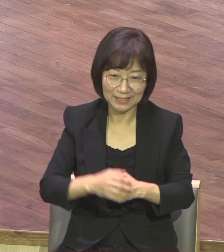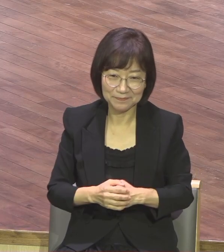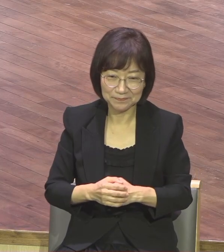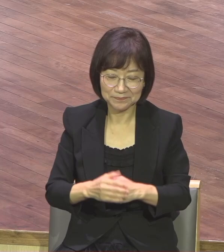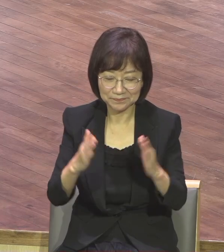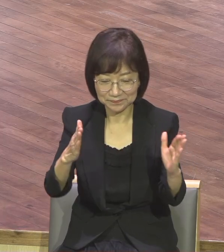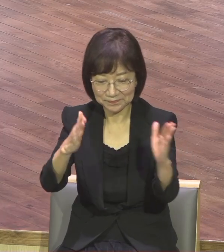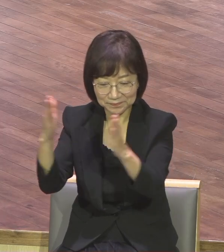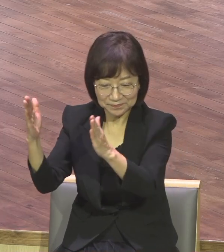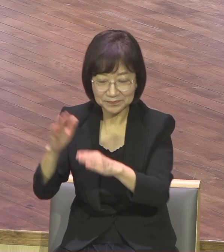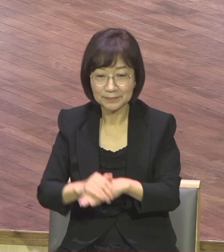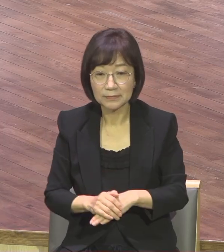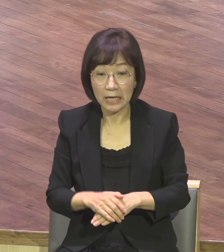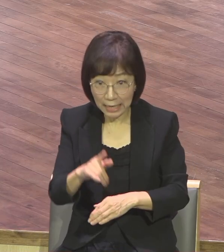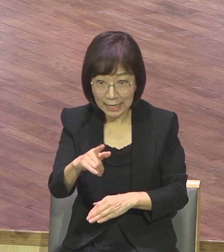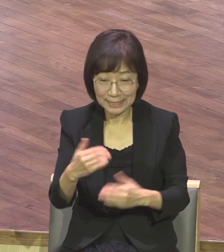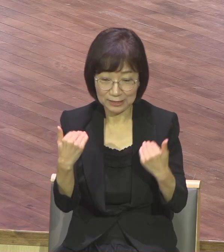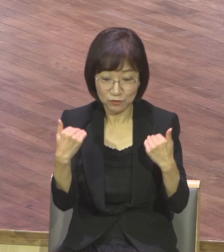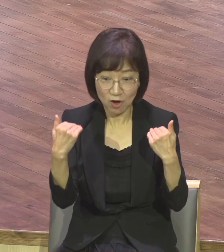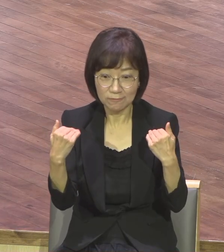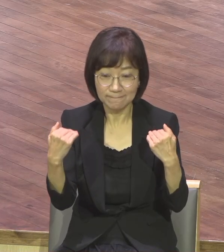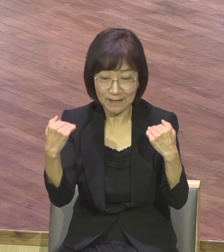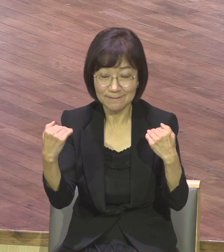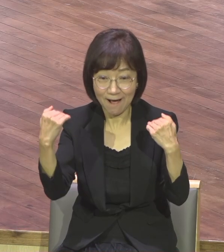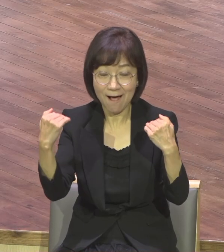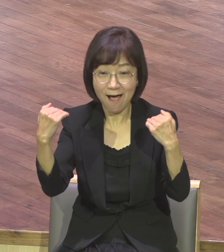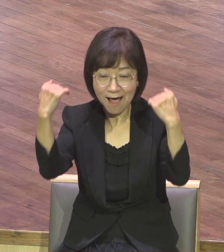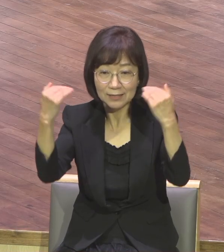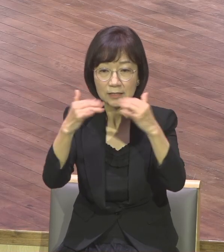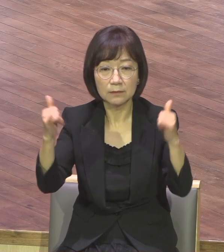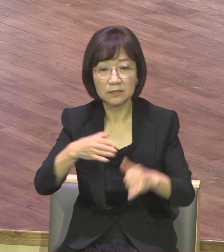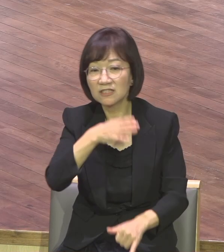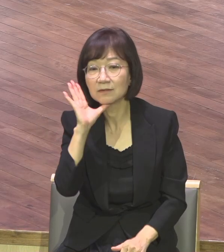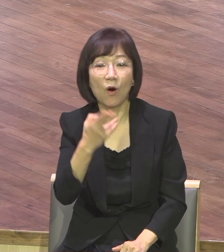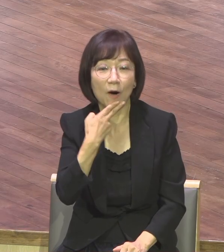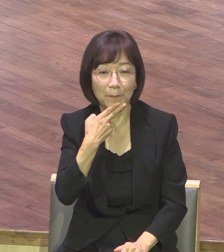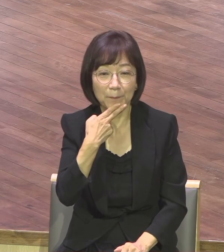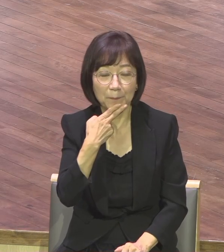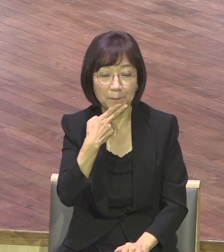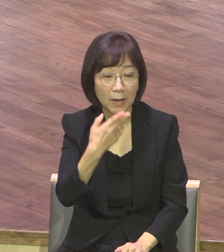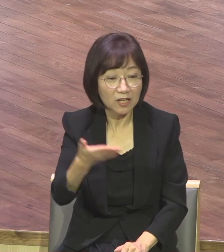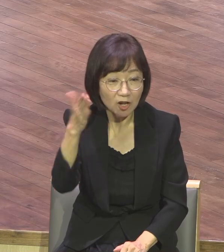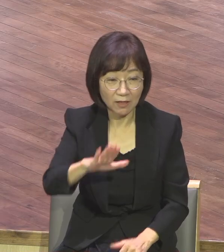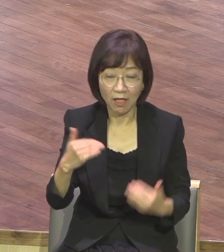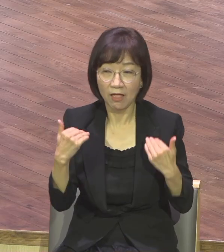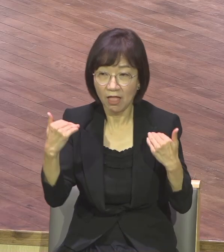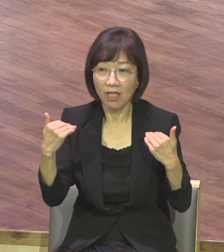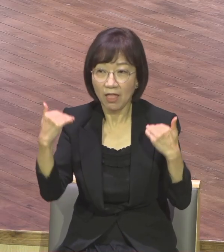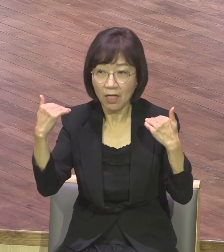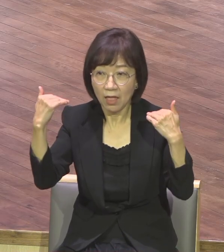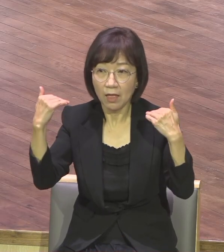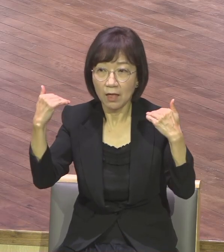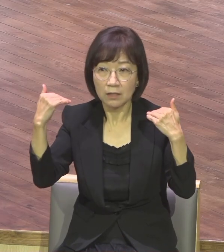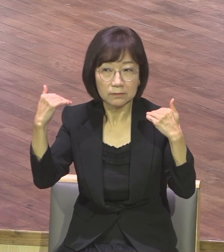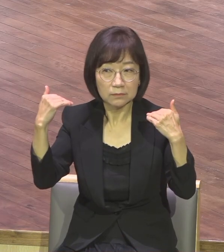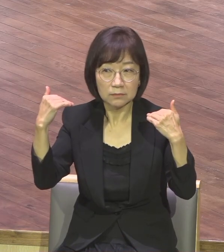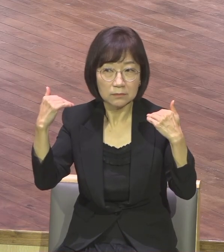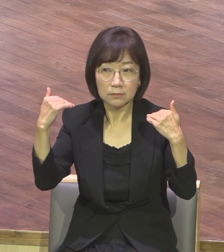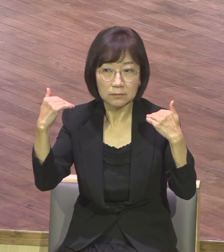늙지 않는다. 성장하기를 멈추면 그때 비로소 늙는다. 그래서